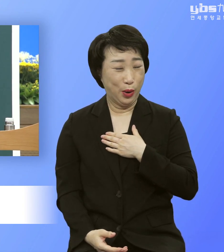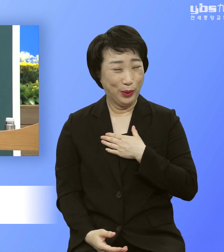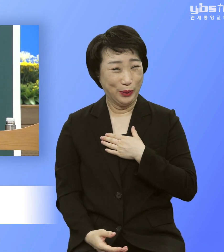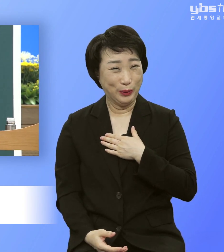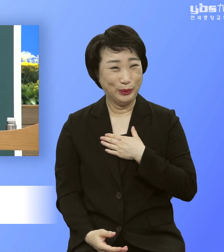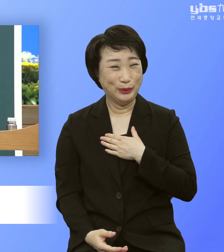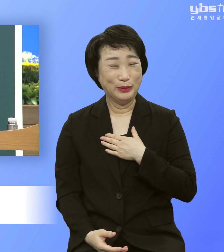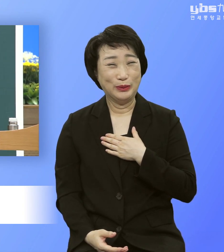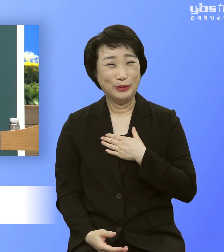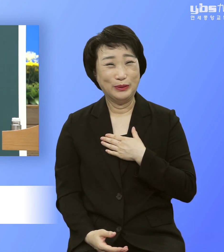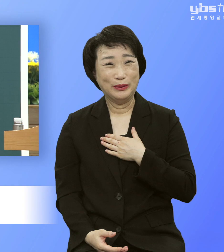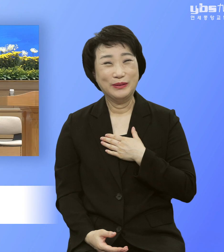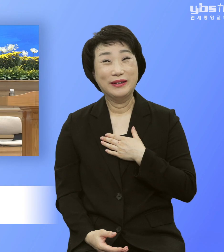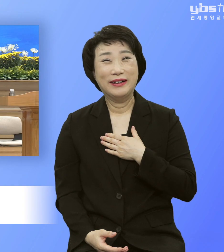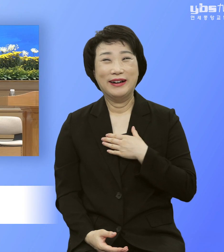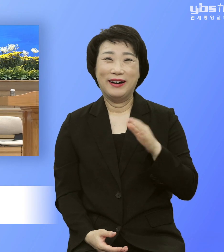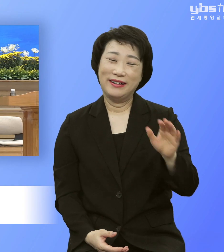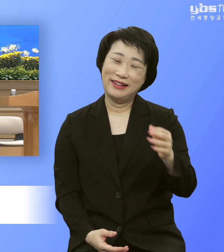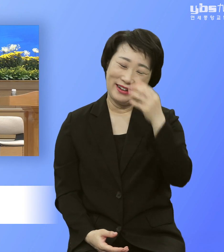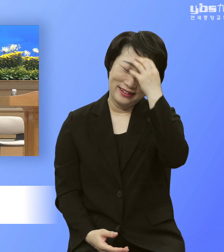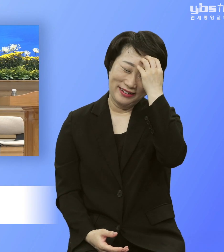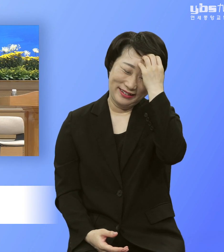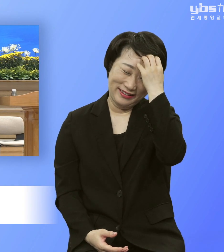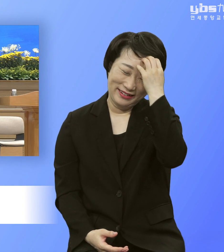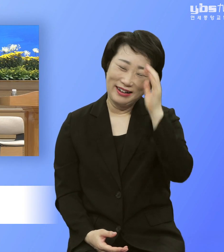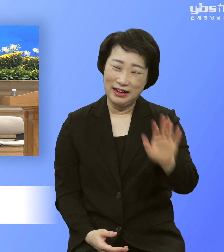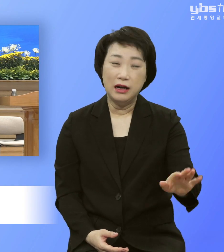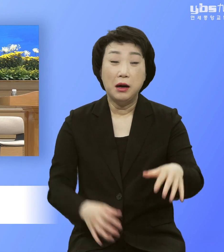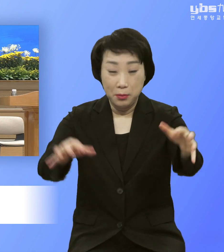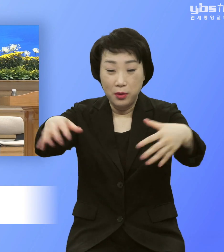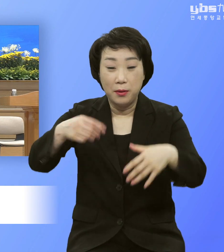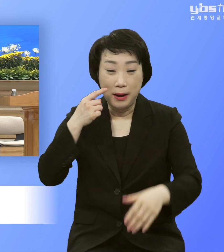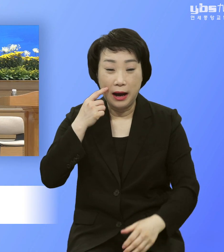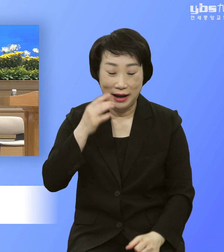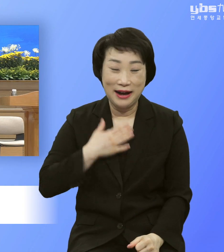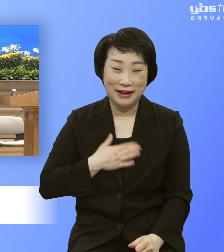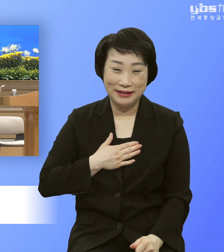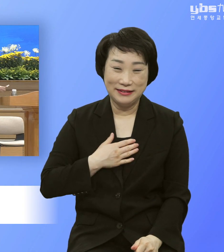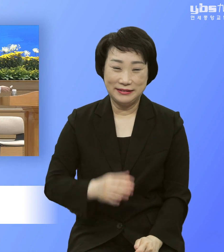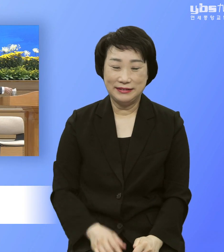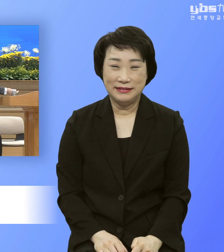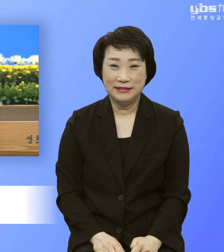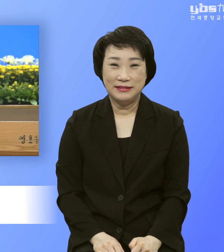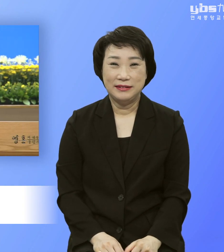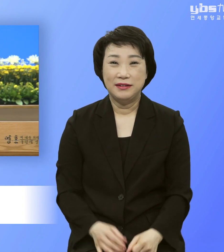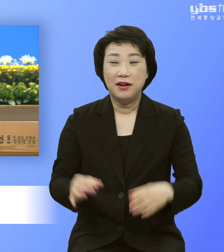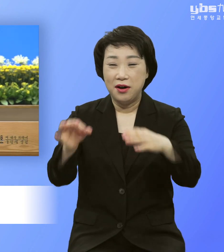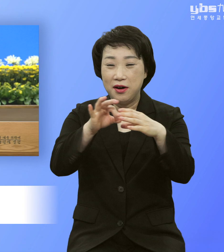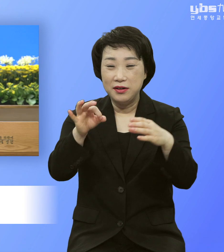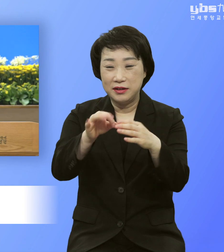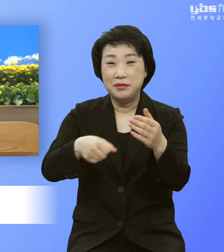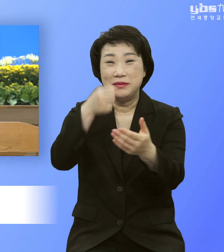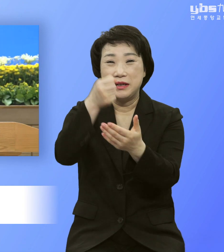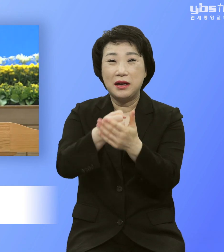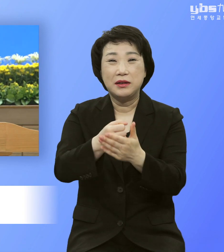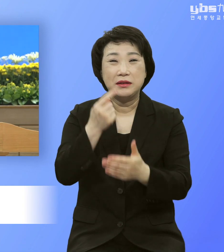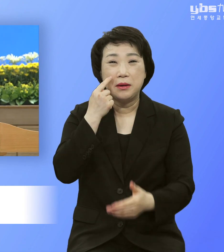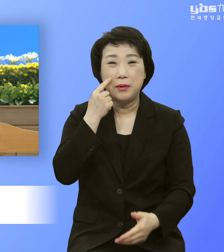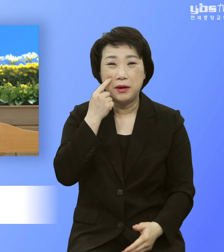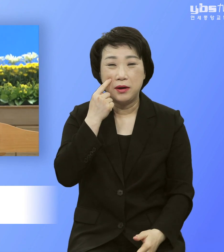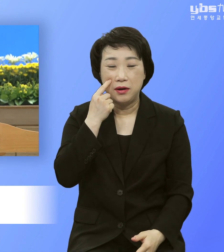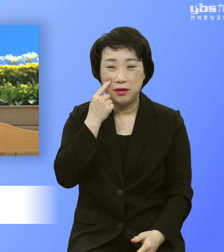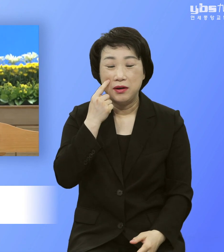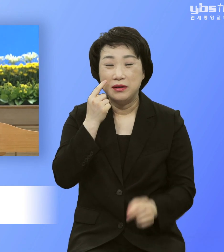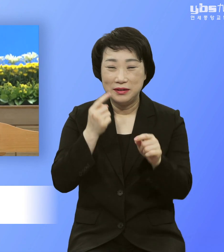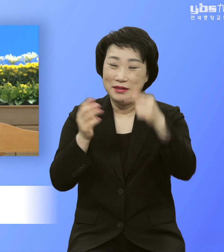어떻게 덤벼야지. 그래 한번 모여봐라. 그리고 헌금을 시작했어요. 자기들이